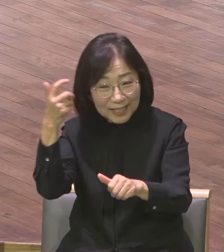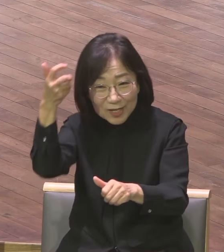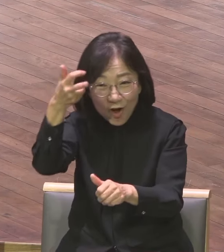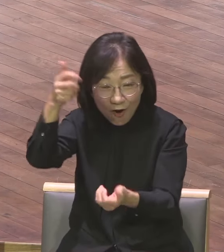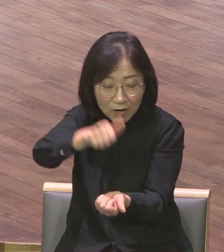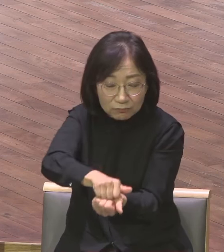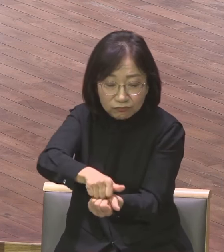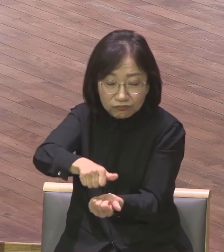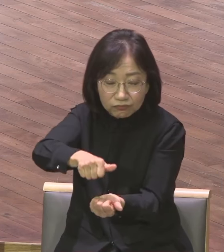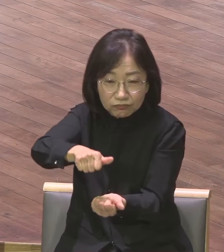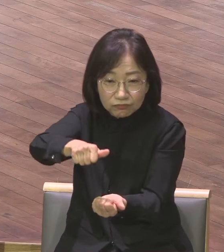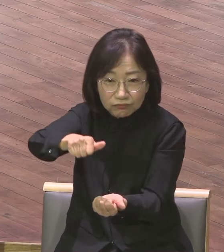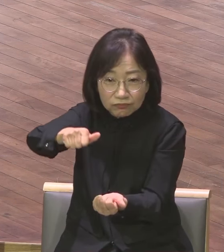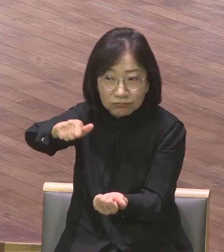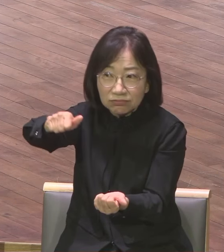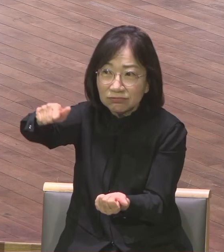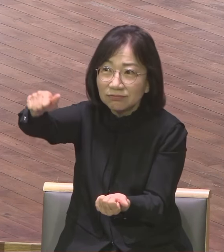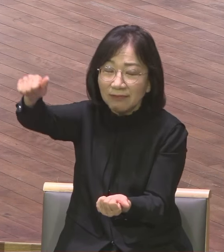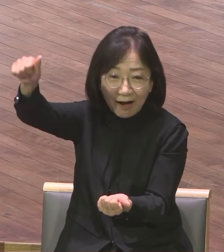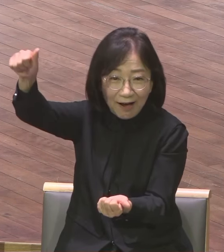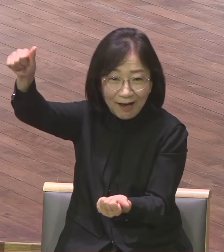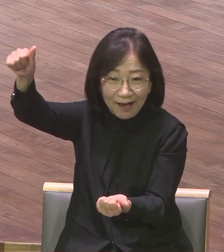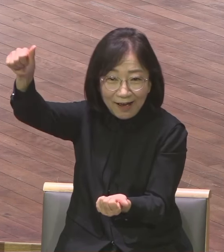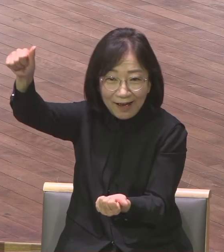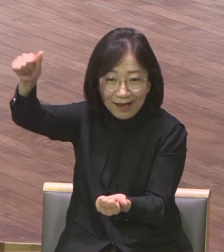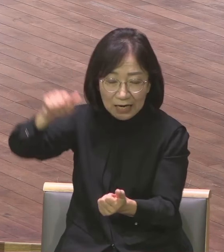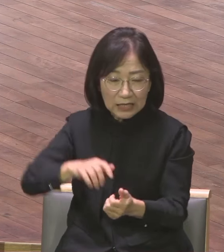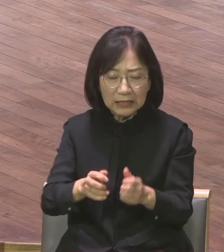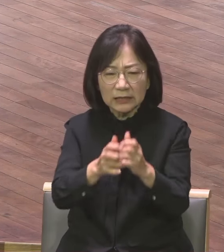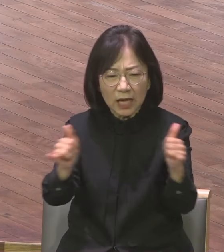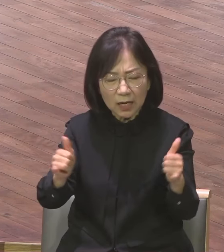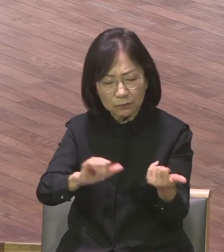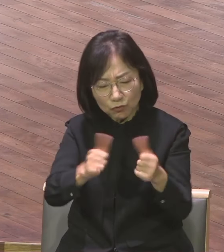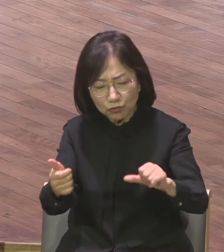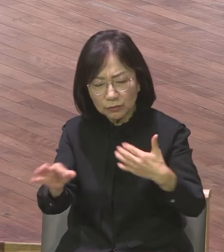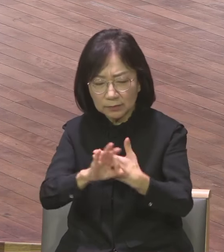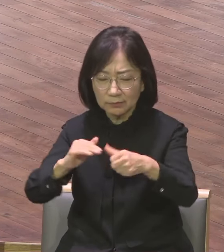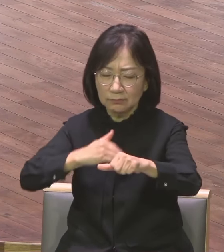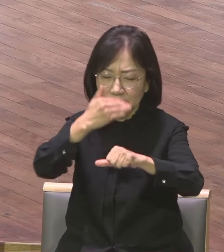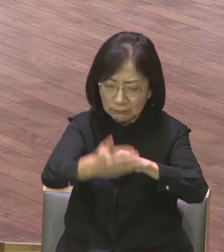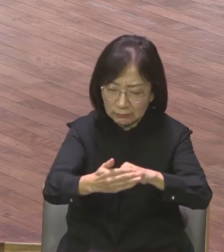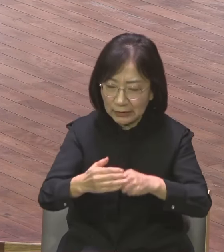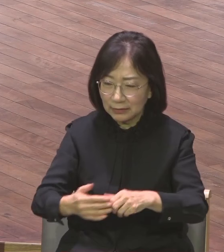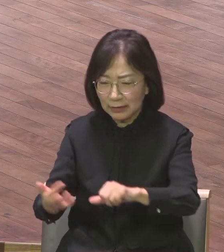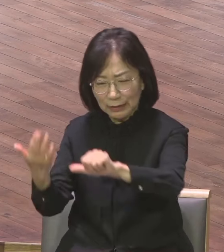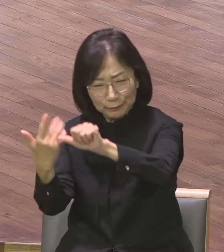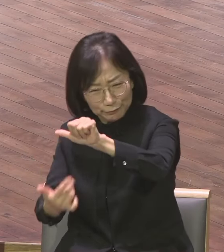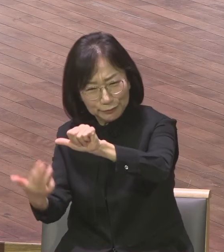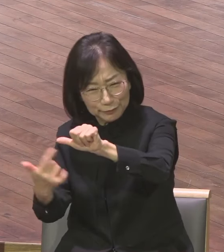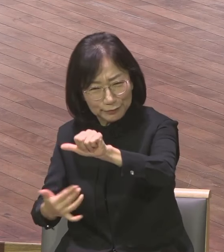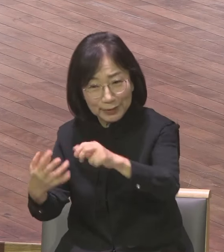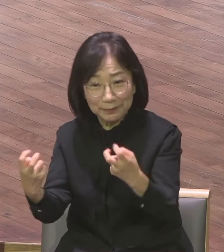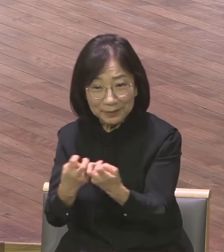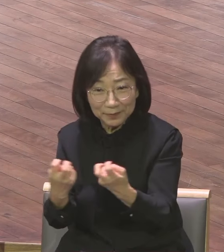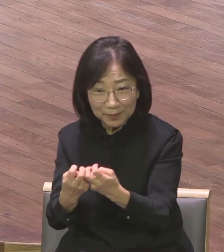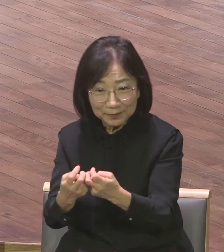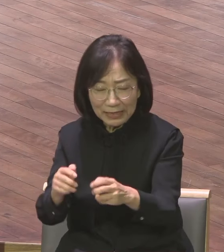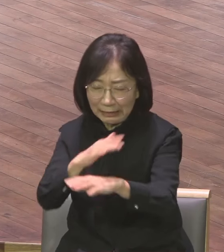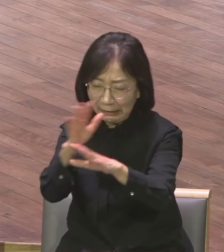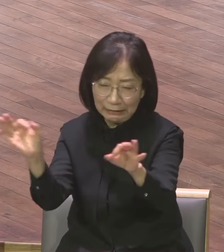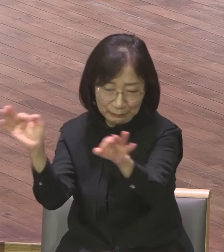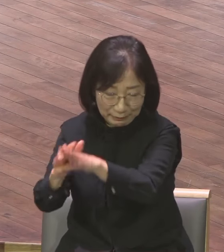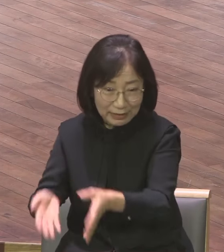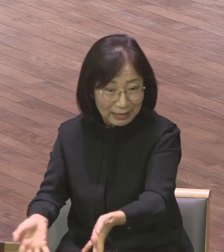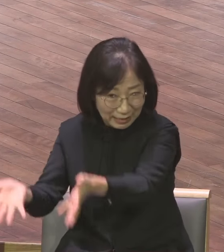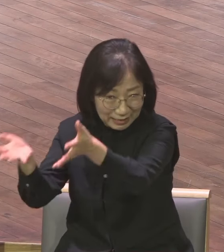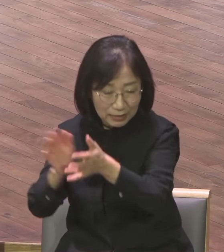짐승은 죽어야 가치가 있습니다. 근데 사람은 죽으면 그냥 없어버려요. 왜? 영이 떠나 가치가 하나도 없어. 영과 육을 다 가지고